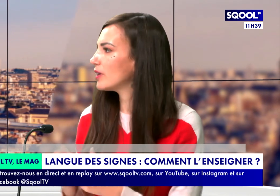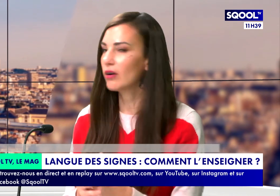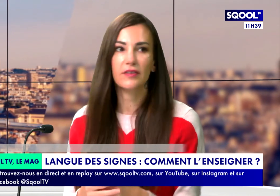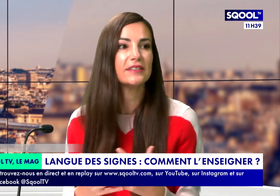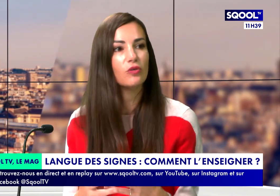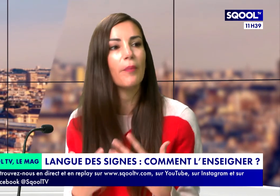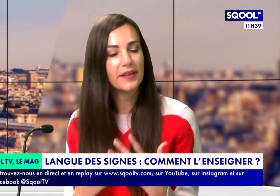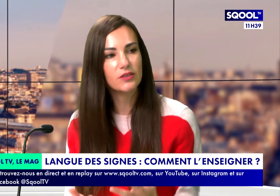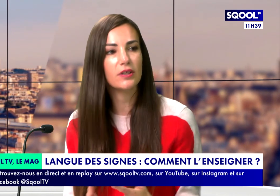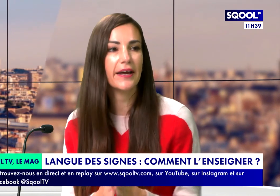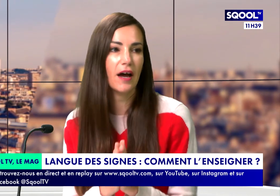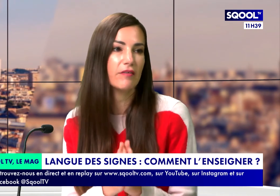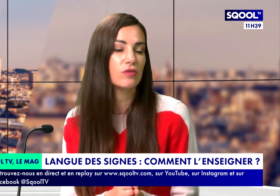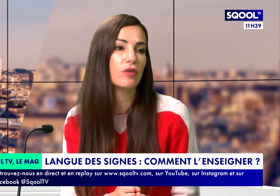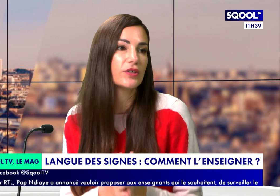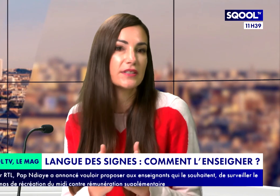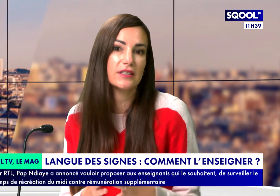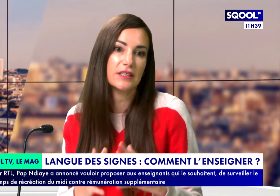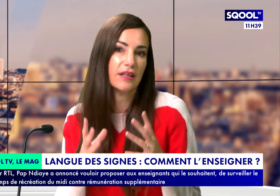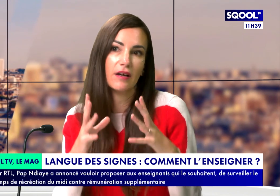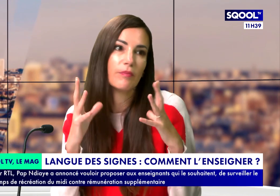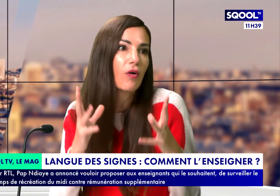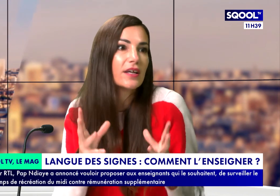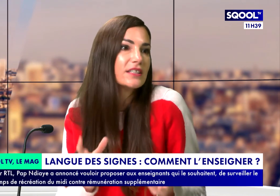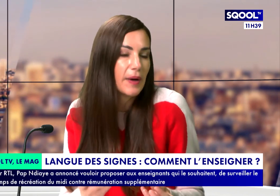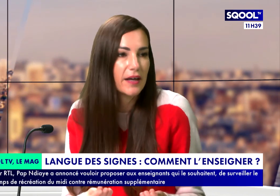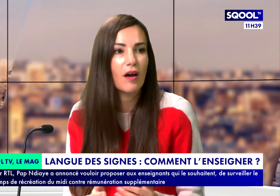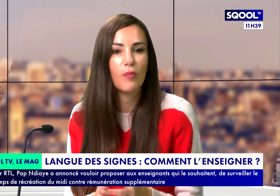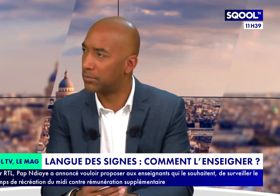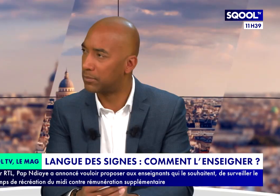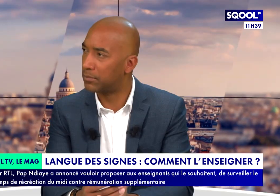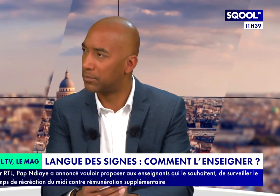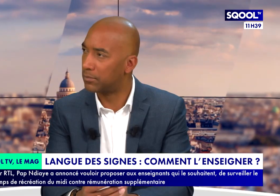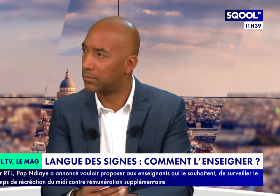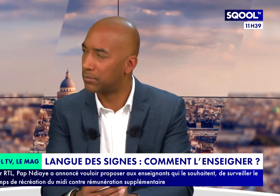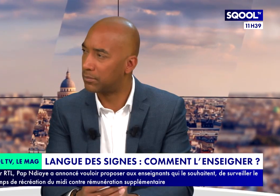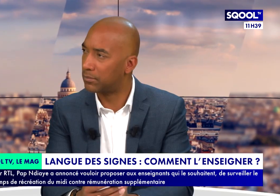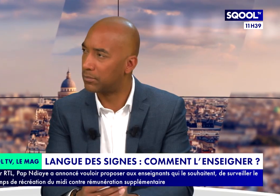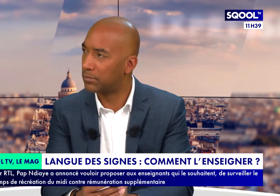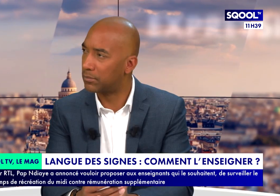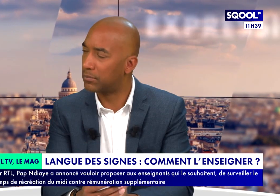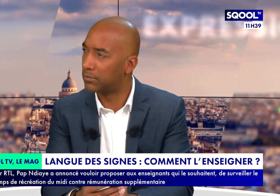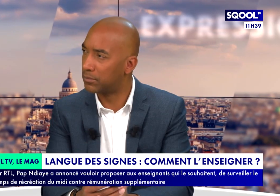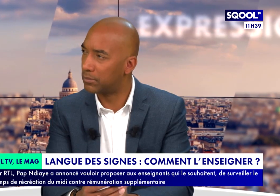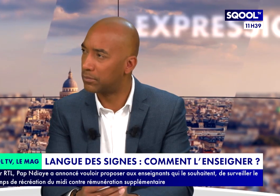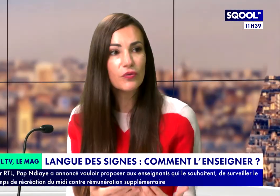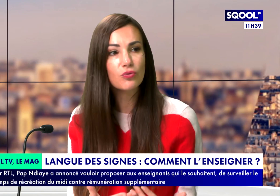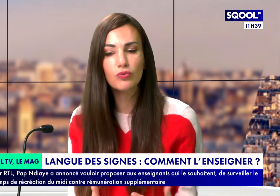à l'heure, c'est une histoire particulière avec une langue des signes qui manquait de disparaître à un moment. Avec des choses qui étaient très dures auprès des enfants sourds.